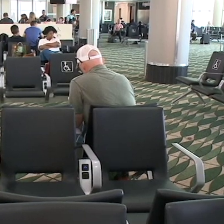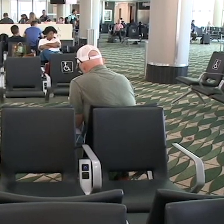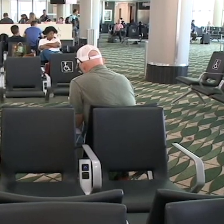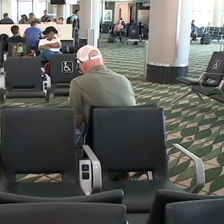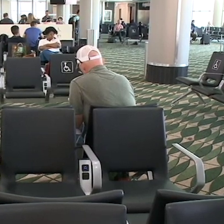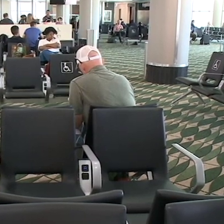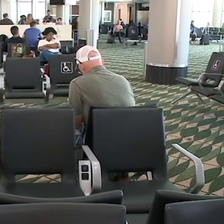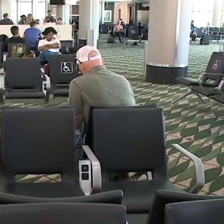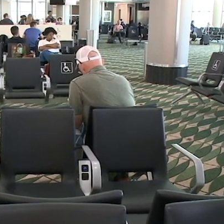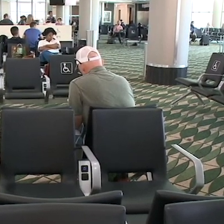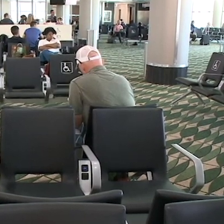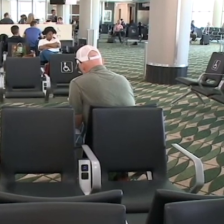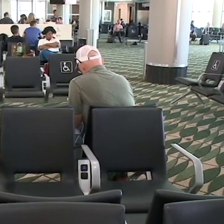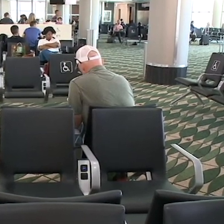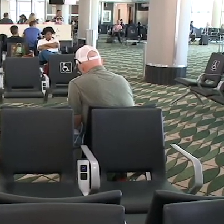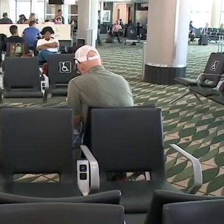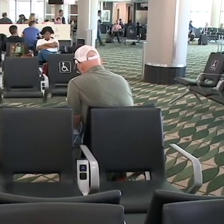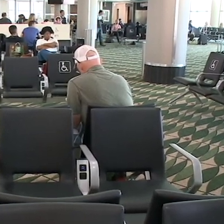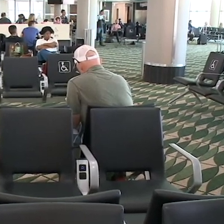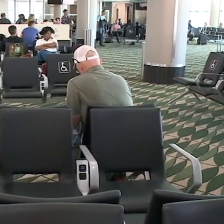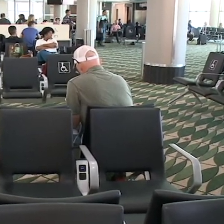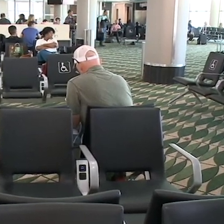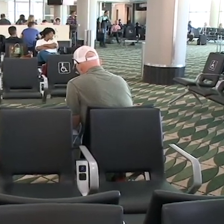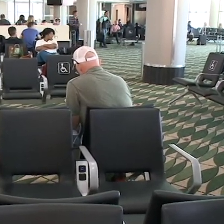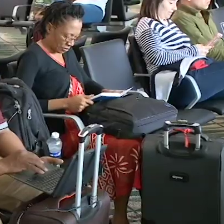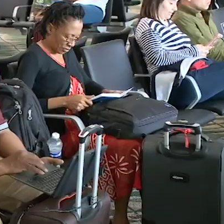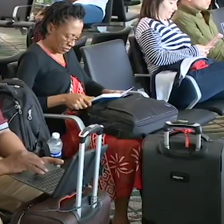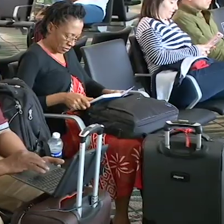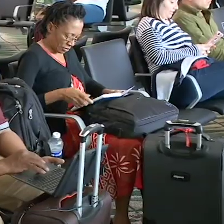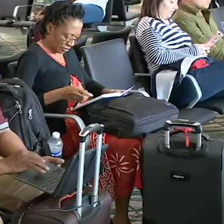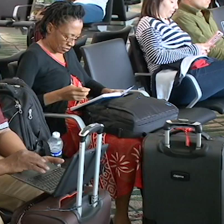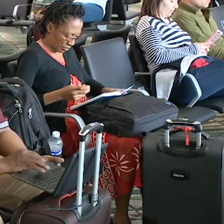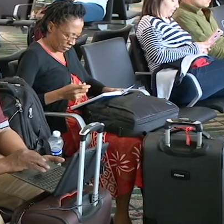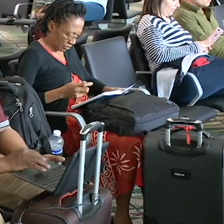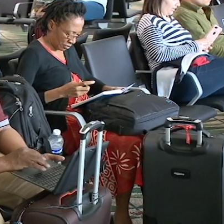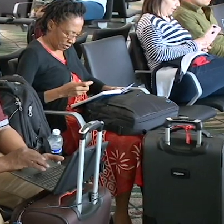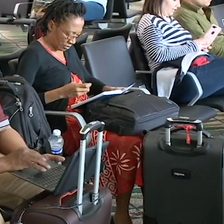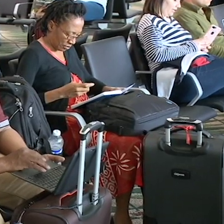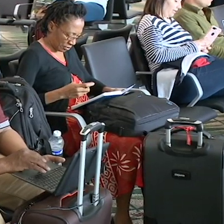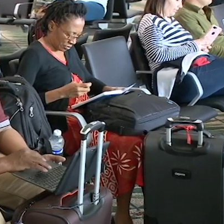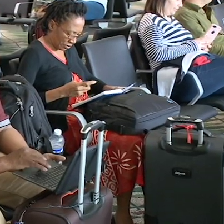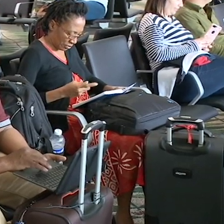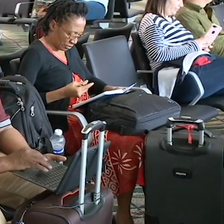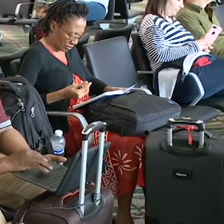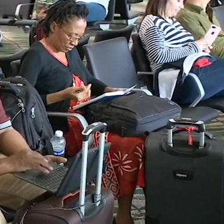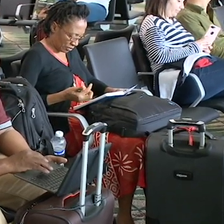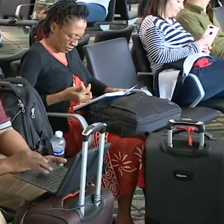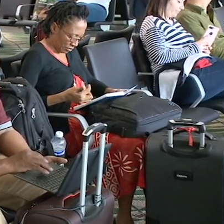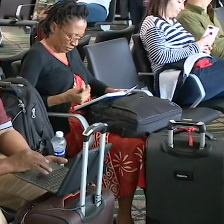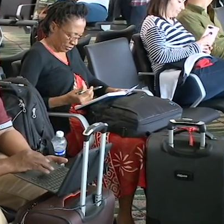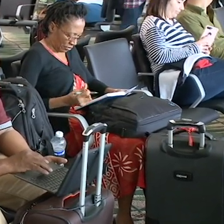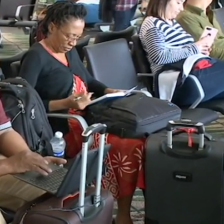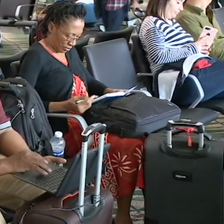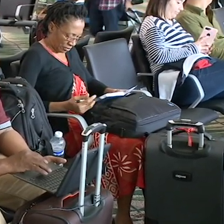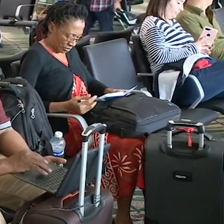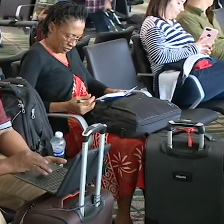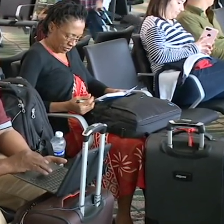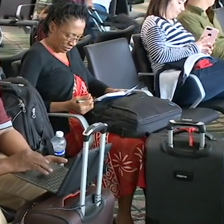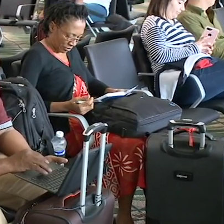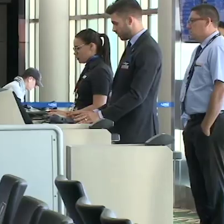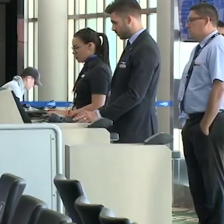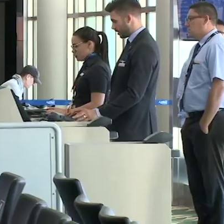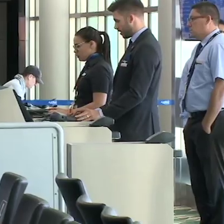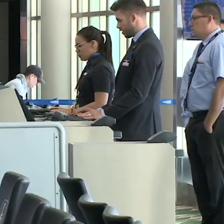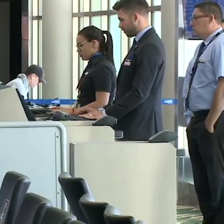a partir de este viernes los más de 14.000 pasajeros nacionales y extranjeros que transitan por el aeropuerto internacional juan santamaría